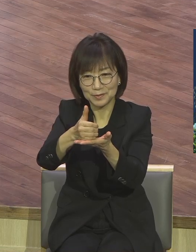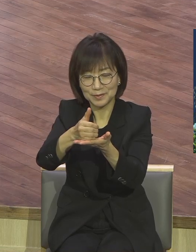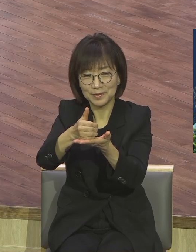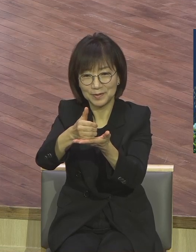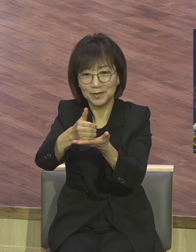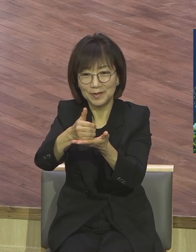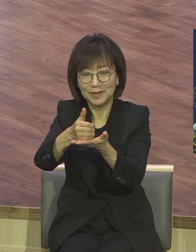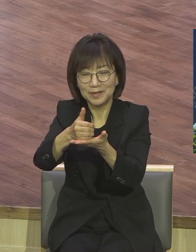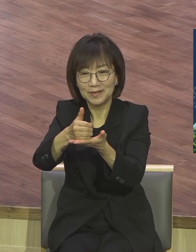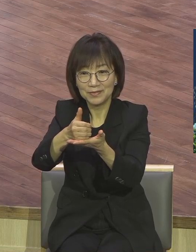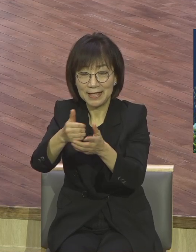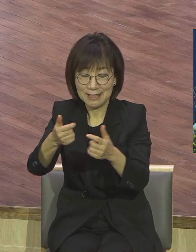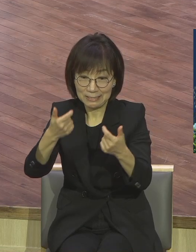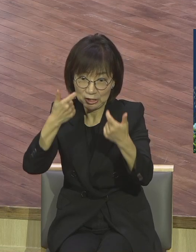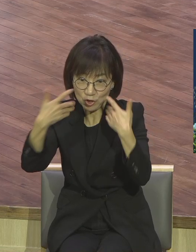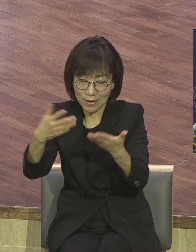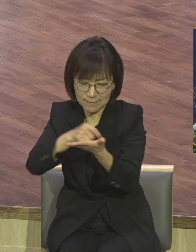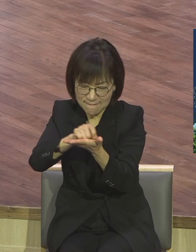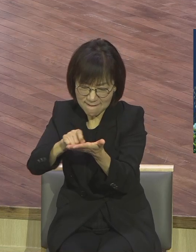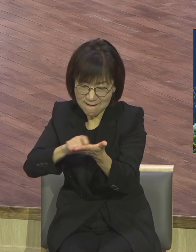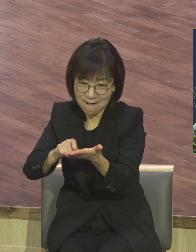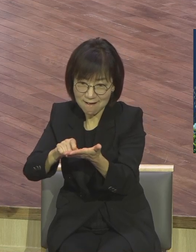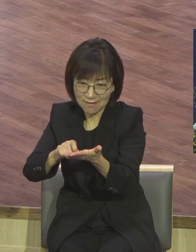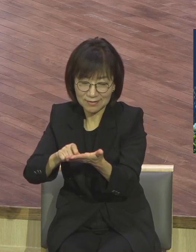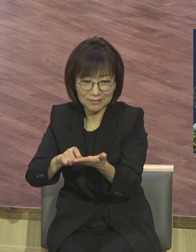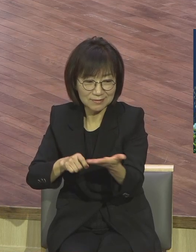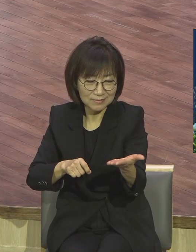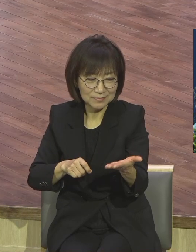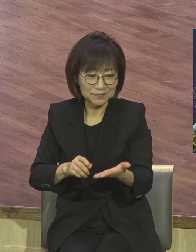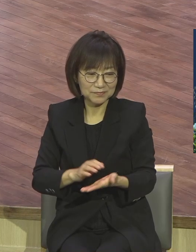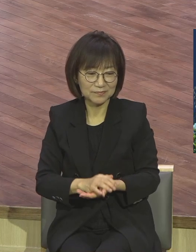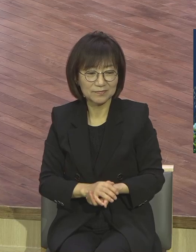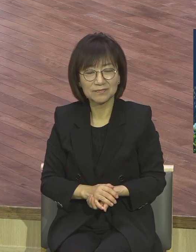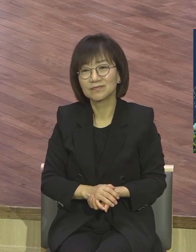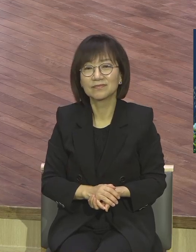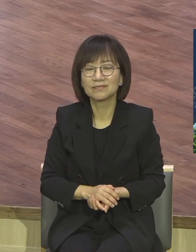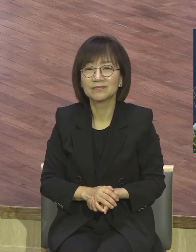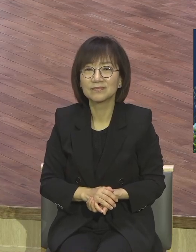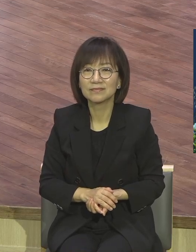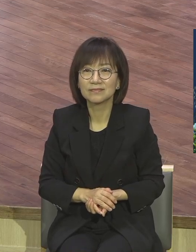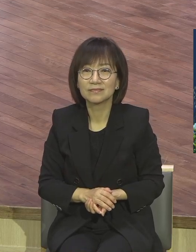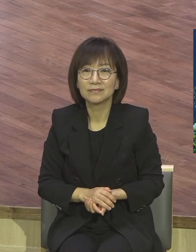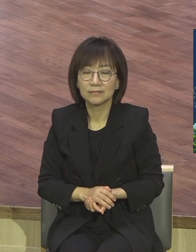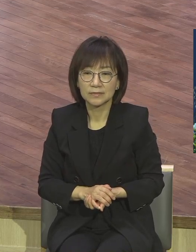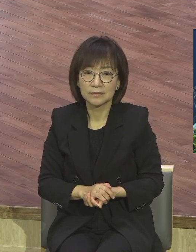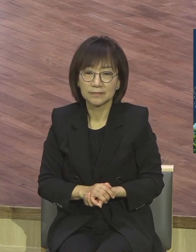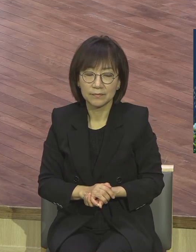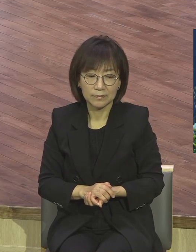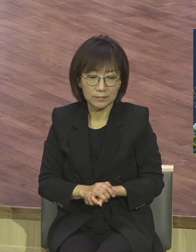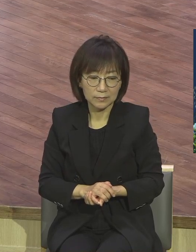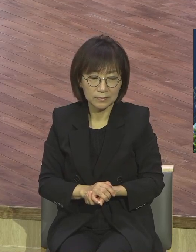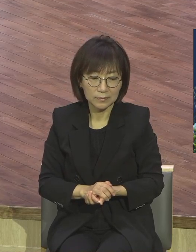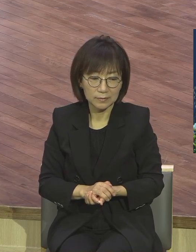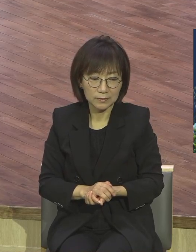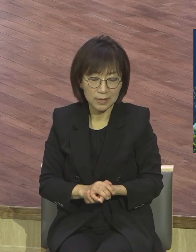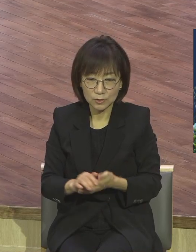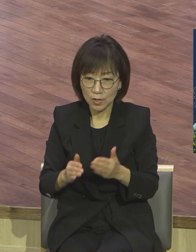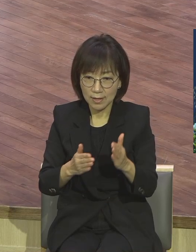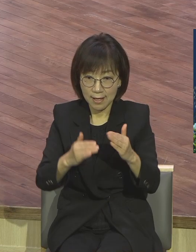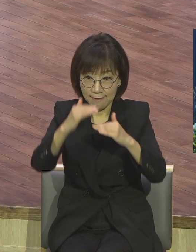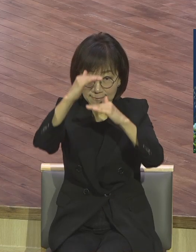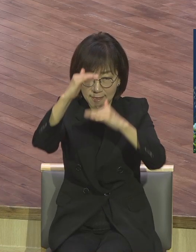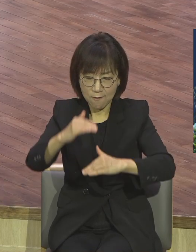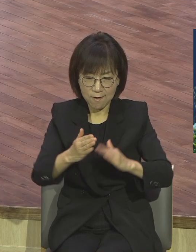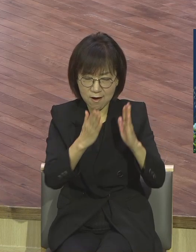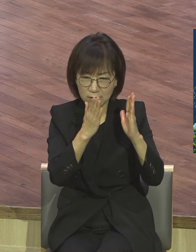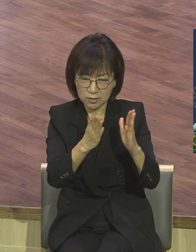이걸 정확하게 말씀하고 있어요. 성경에서 언약적 역사적으로 가장 일목요연하게